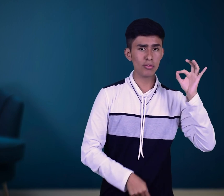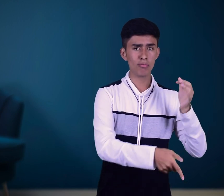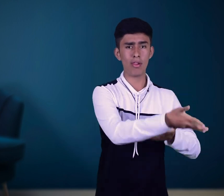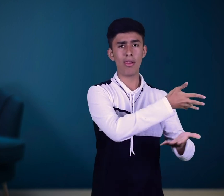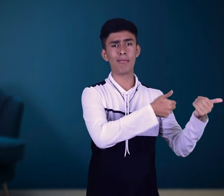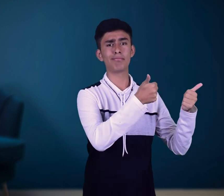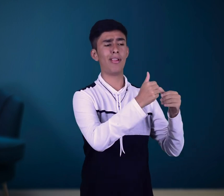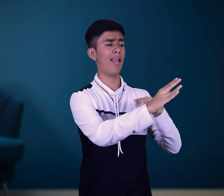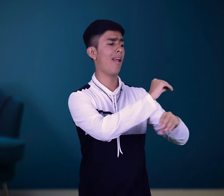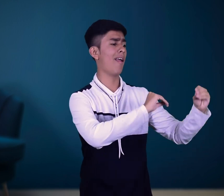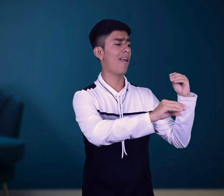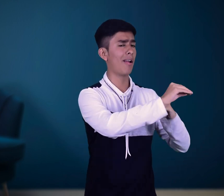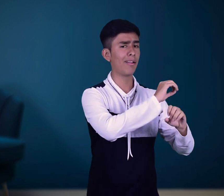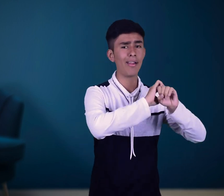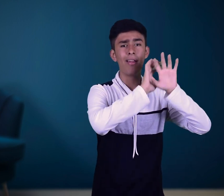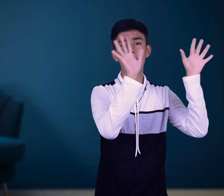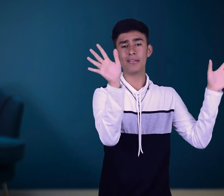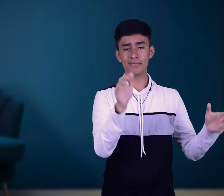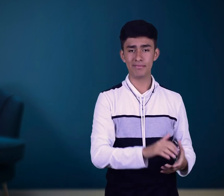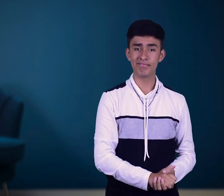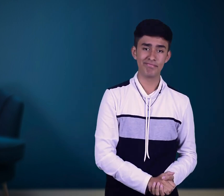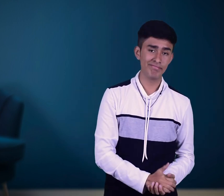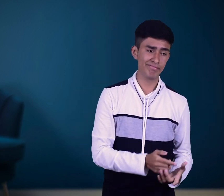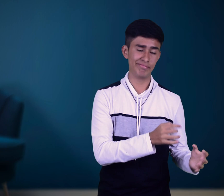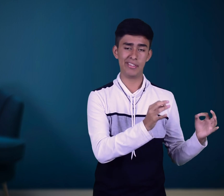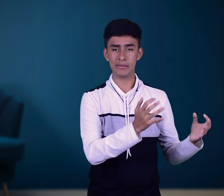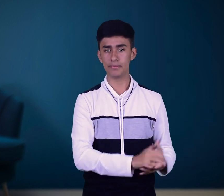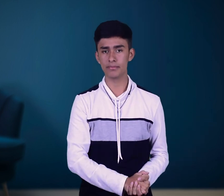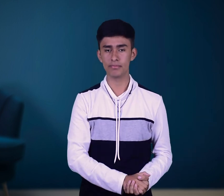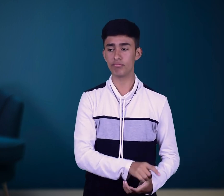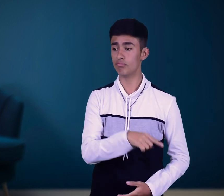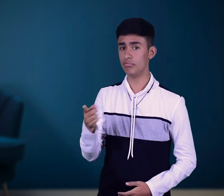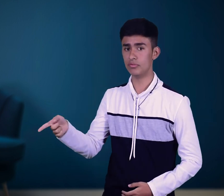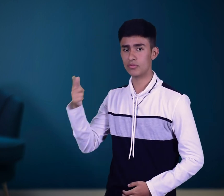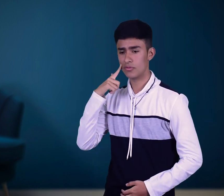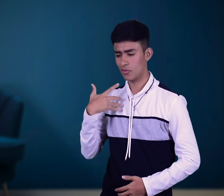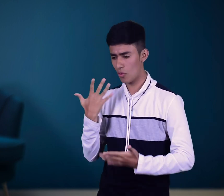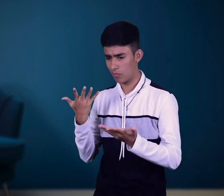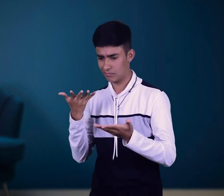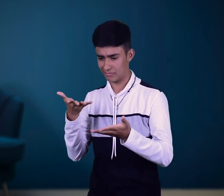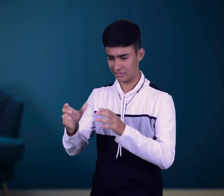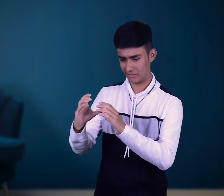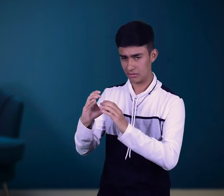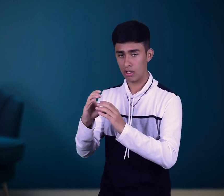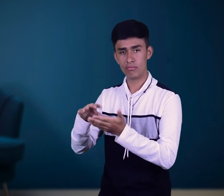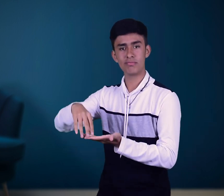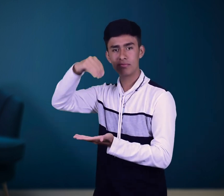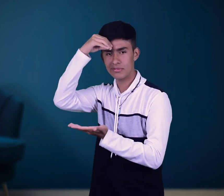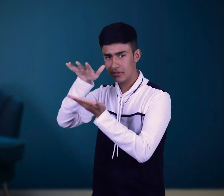esto no pasa con las familias en las que todos son oyentes pues pueden hablar entre ellos sin embargo los padres con hijos